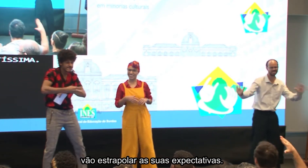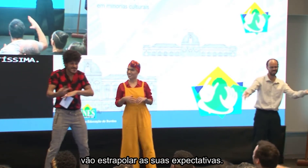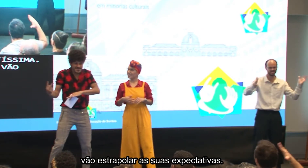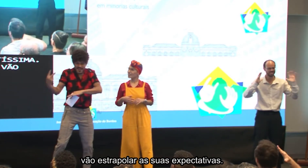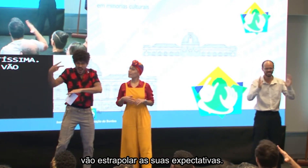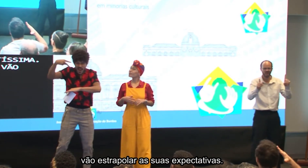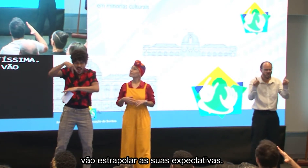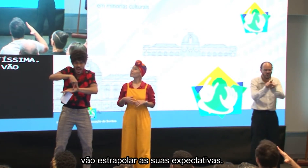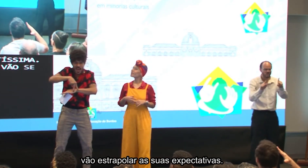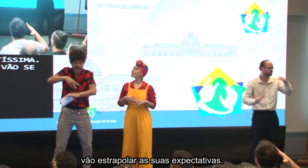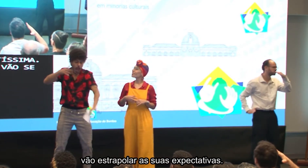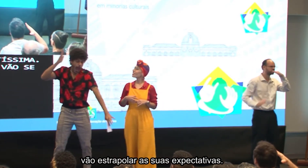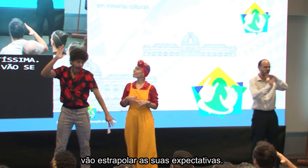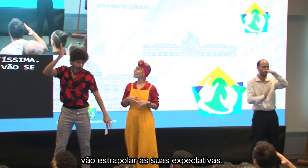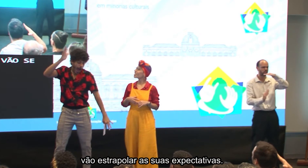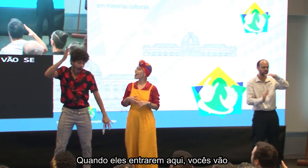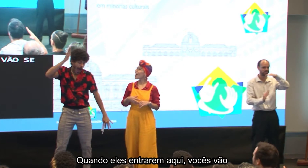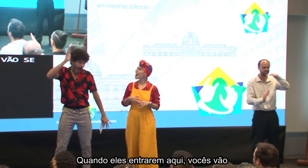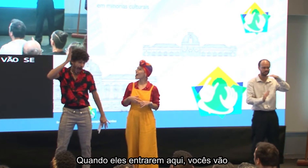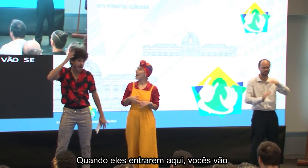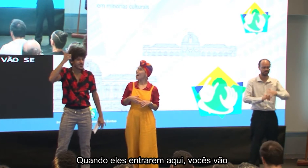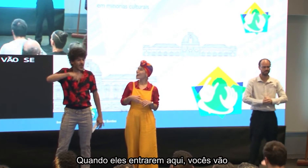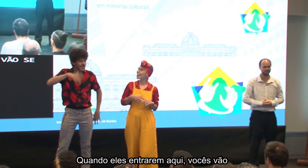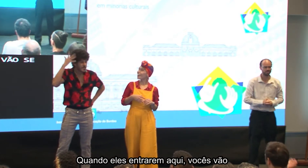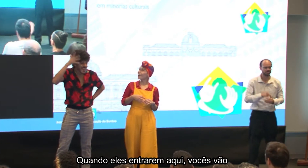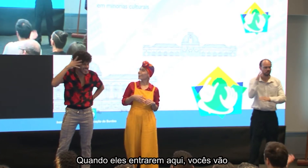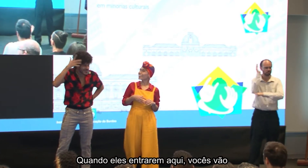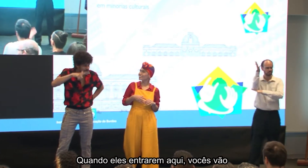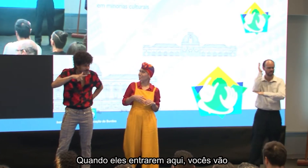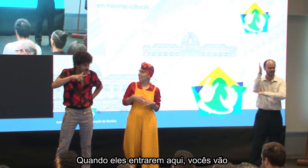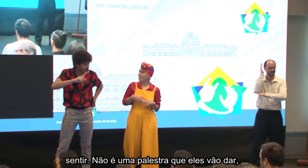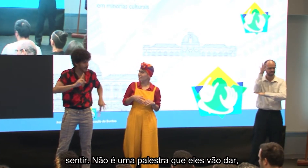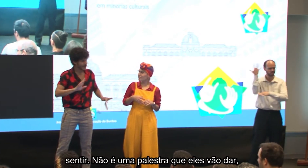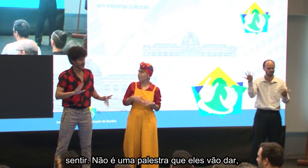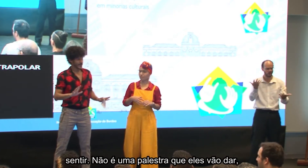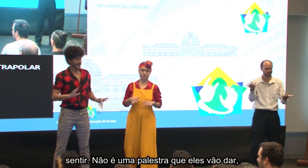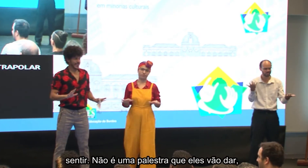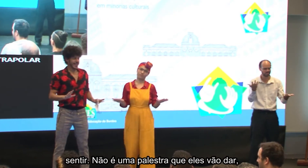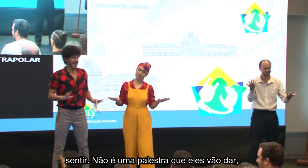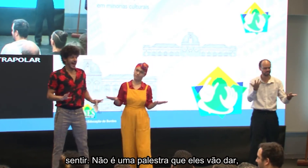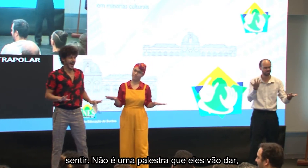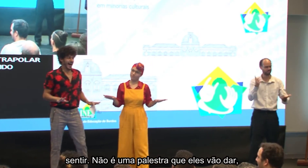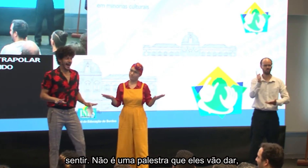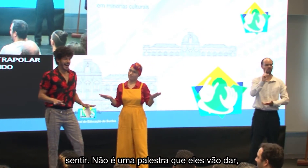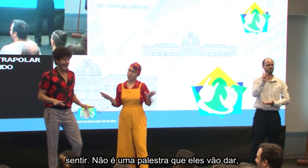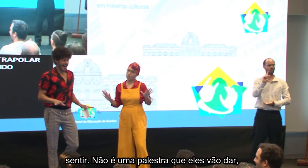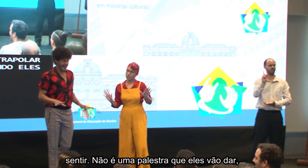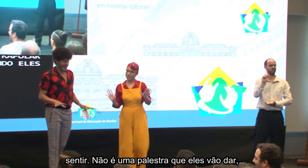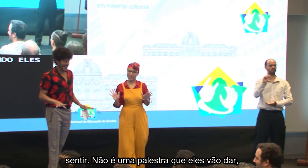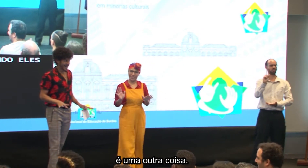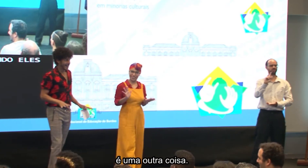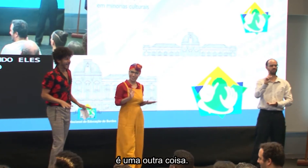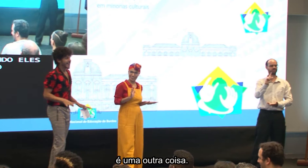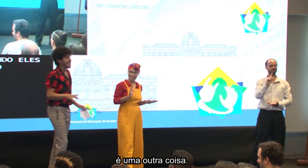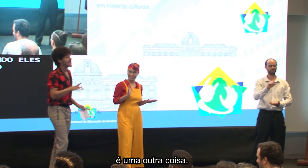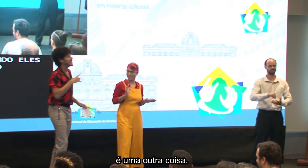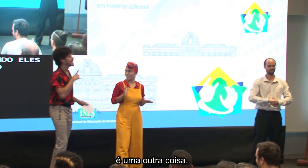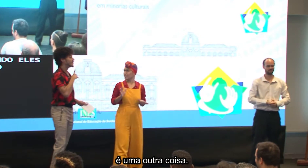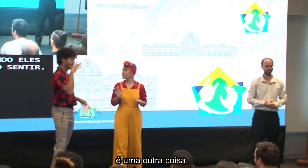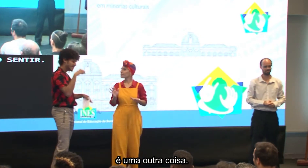e vão extrapolar suas expectativas. Quando eles entrarem aqui, vocês vão sentir, mas não é uma palestra que eles vão dar, é uma Não. outra